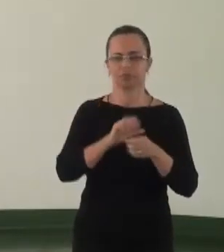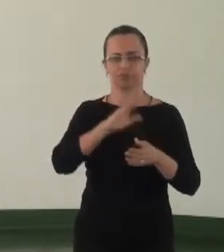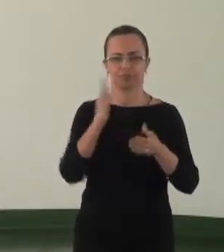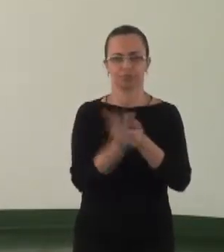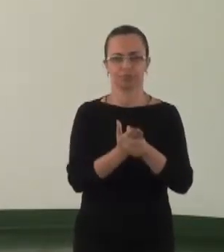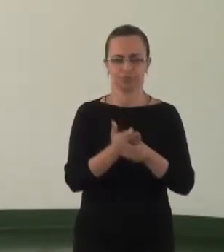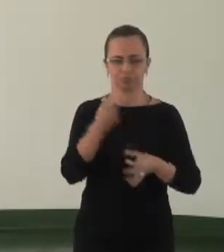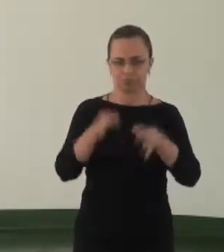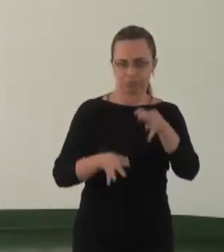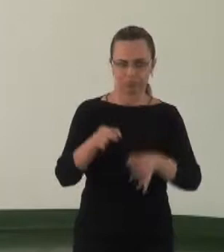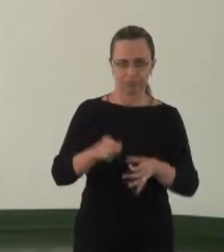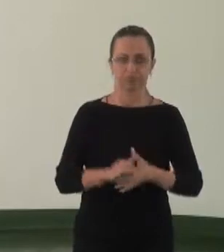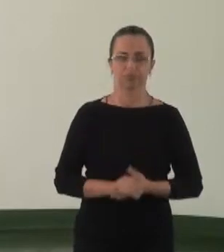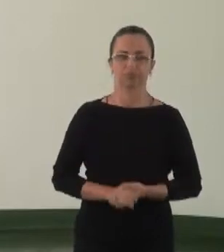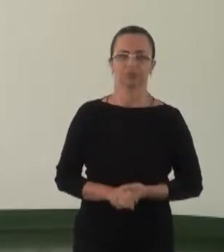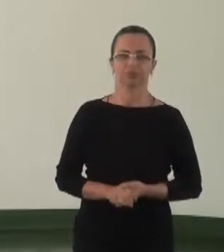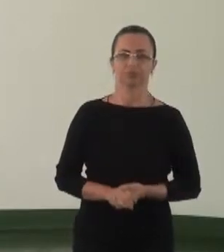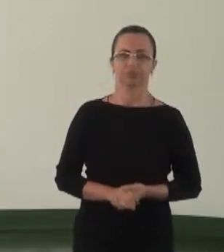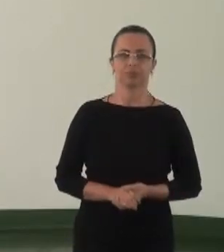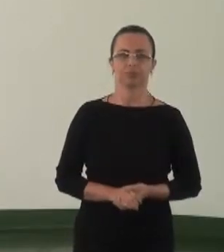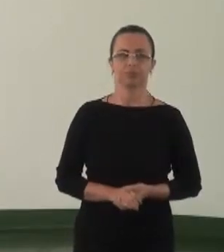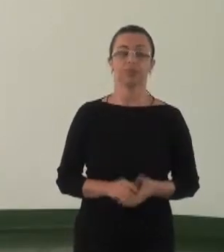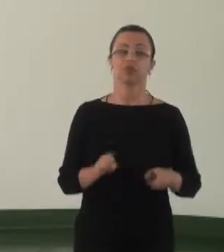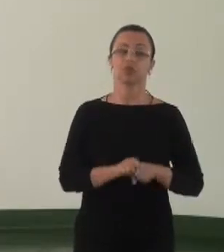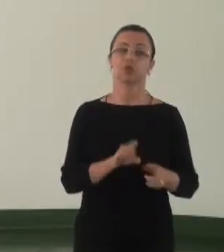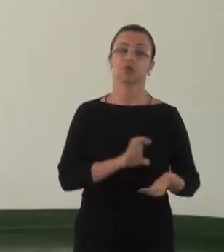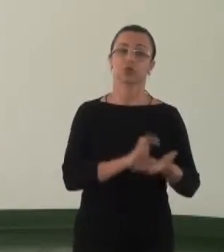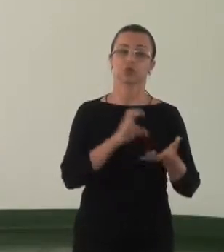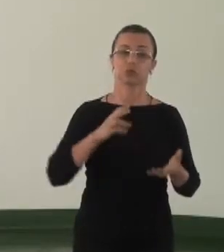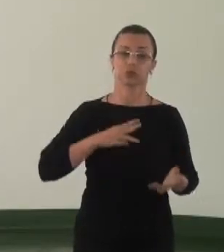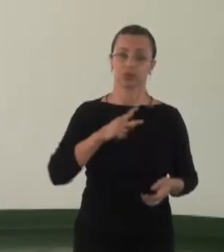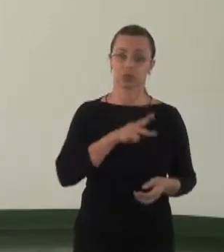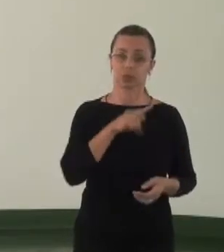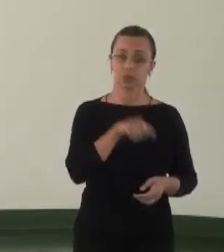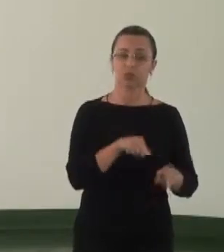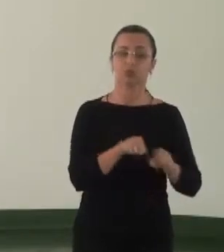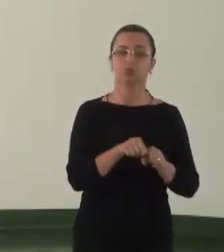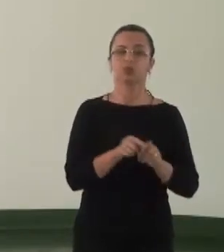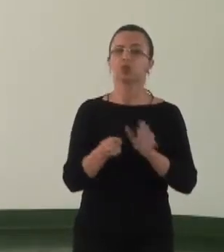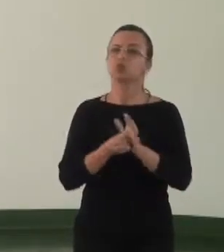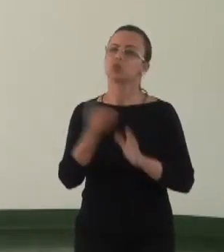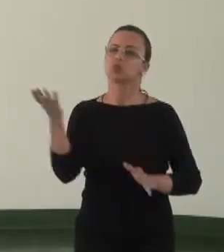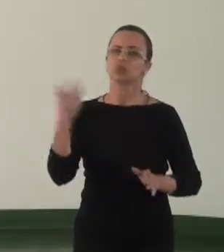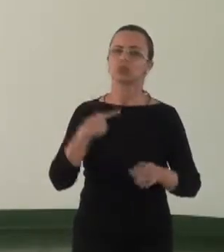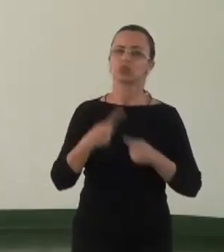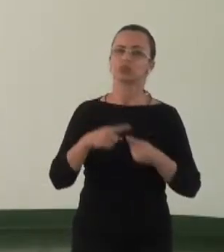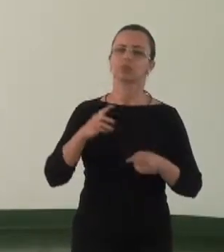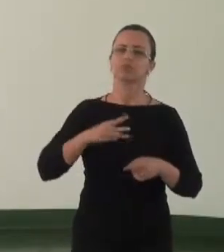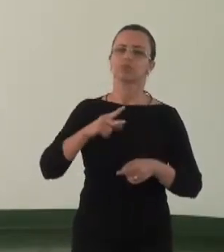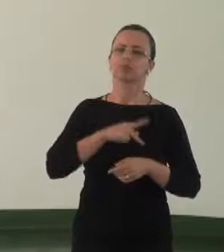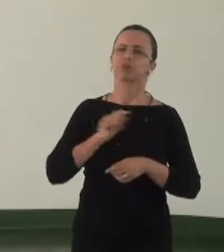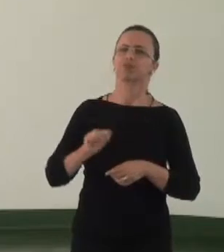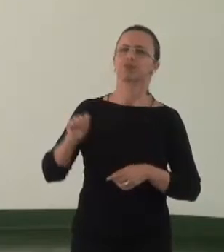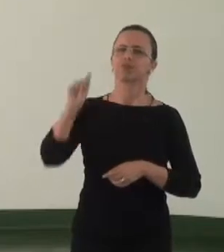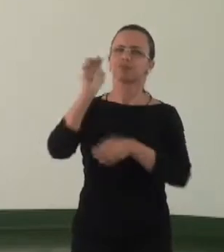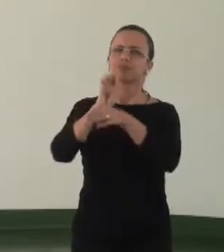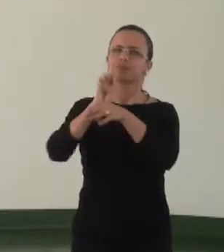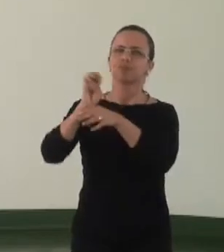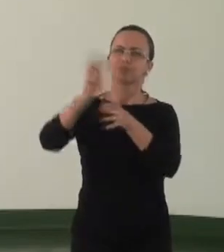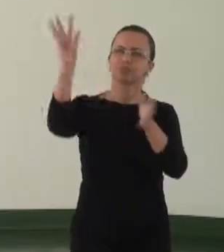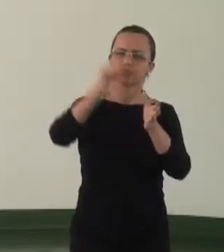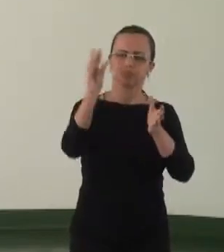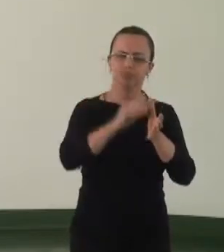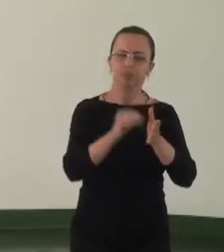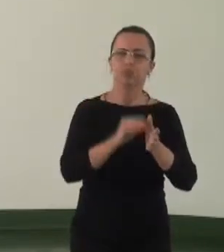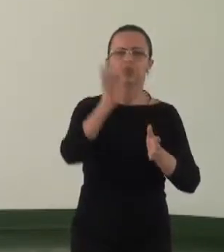perante o Poder Judiciário. Que o CNMP solicite informações sobre o número de representações recebidas pelo MP dos estados e quais os desdobramentos e